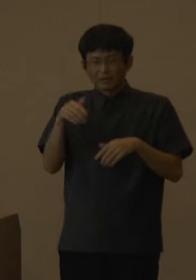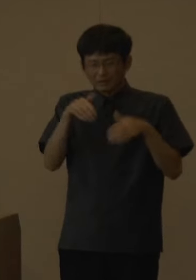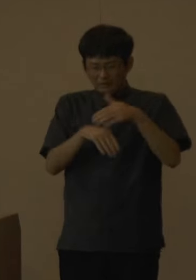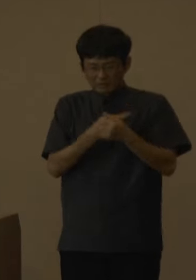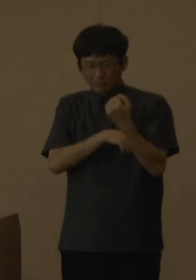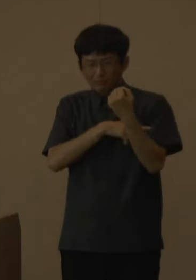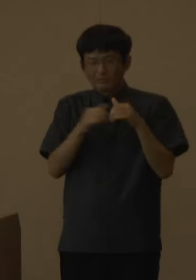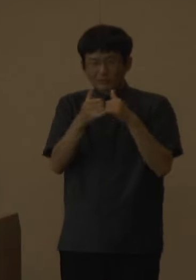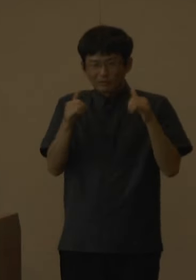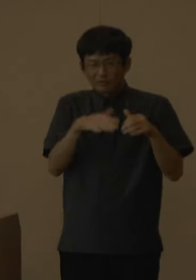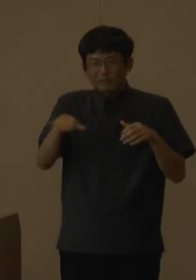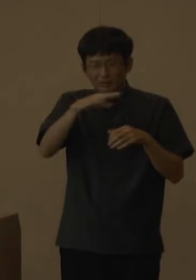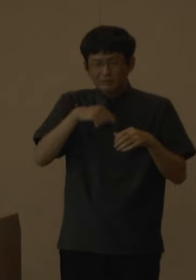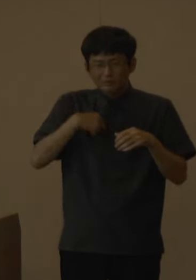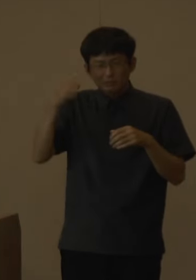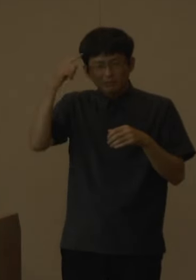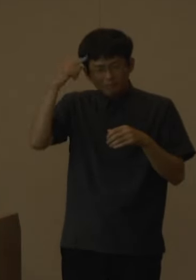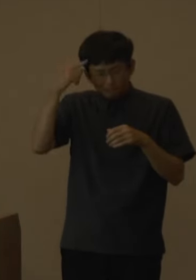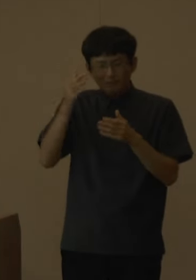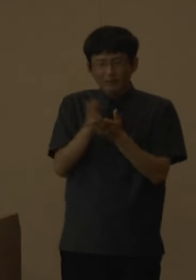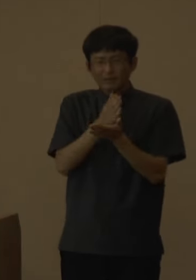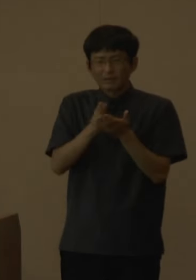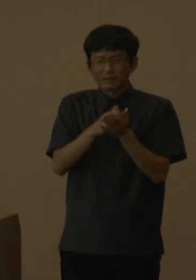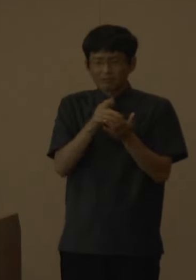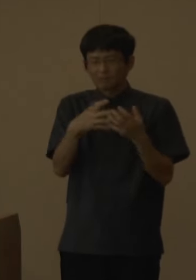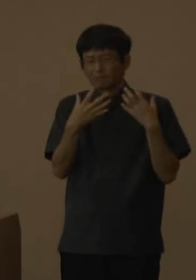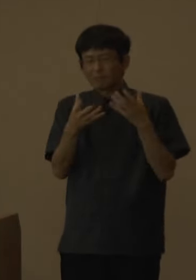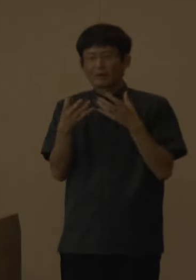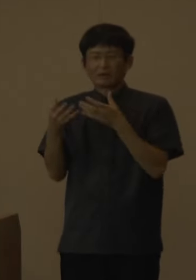はしっかりと受け止めたいというように、そこは